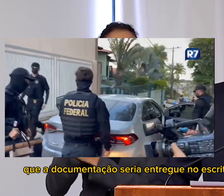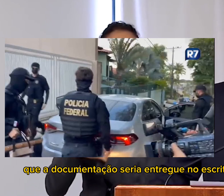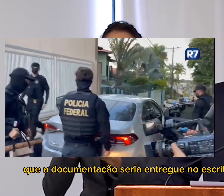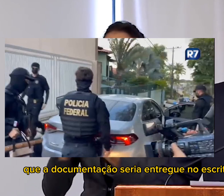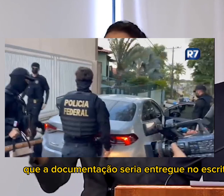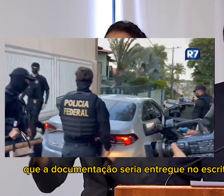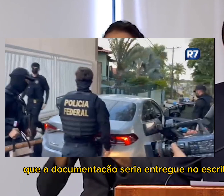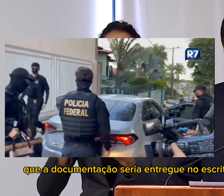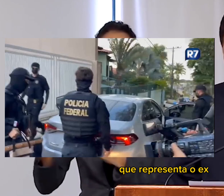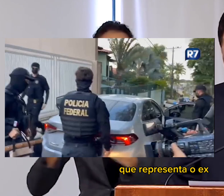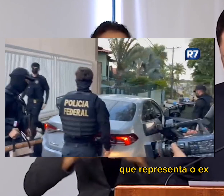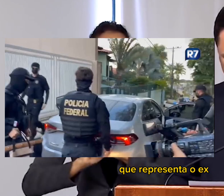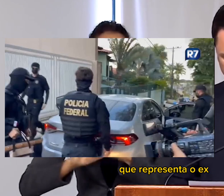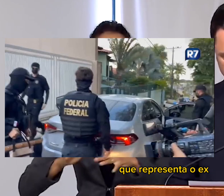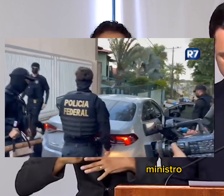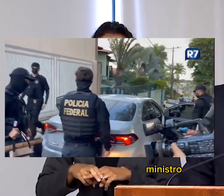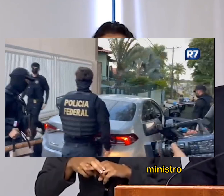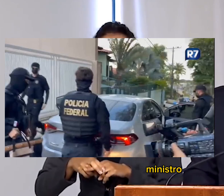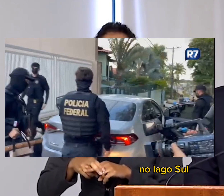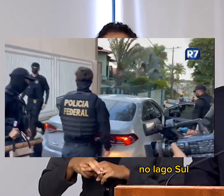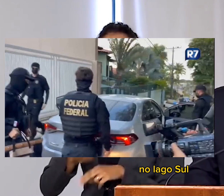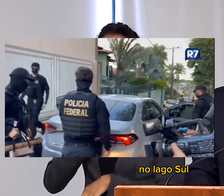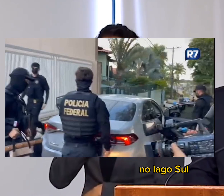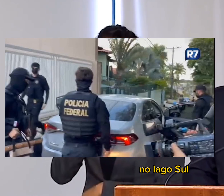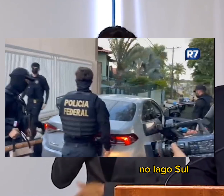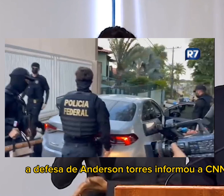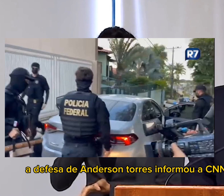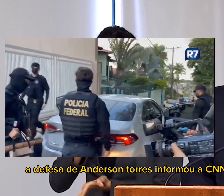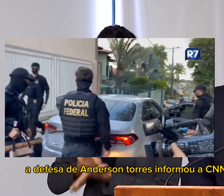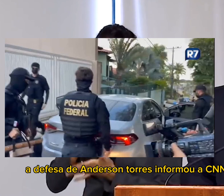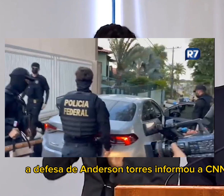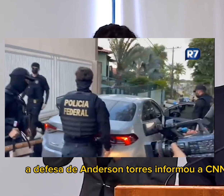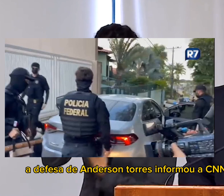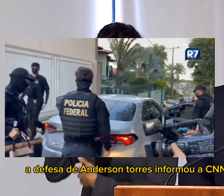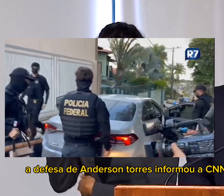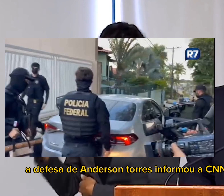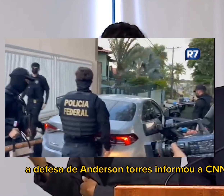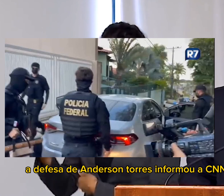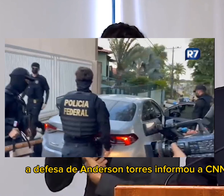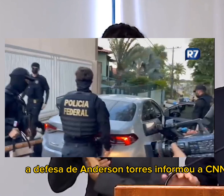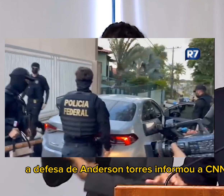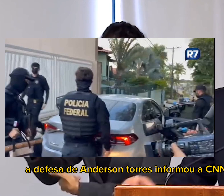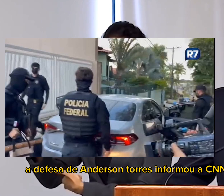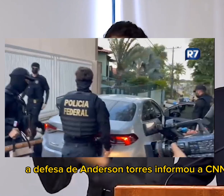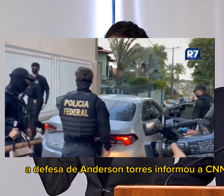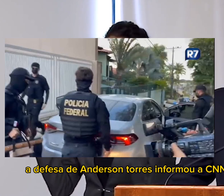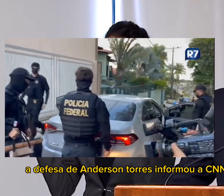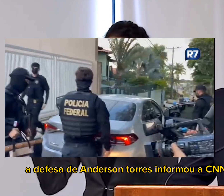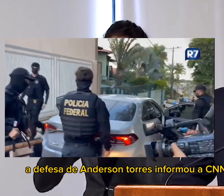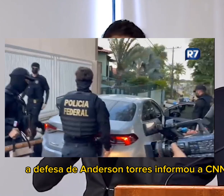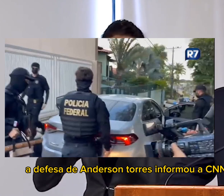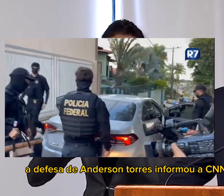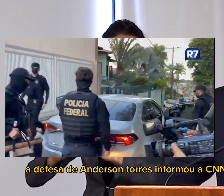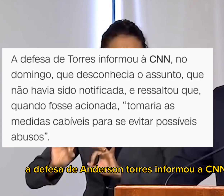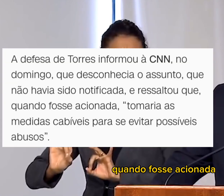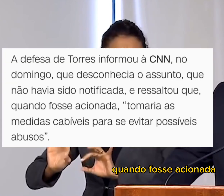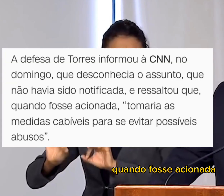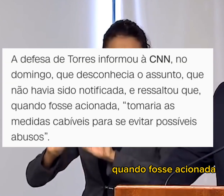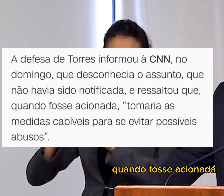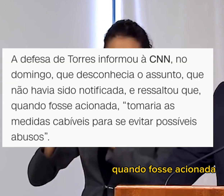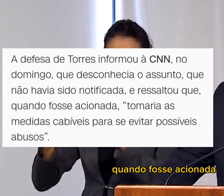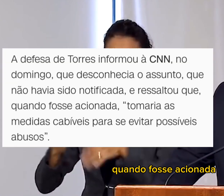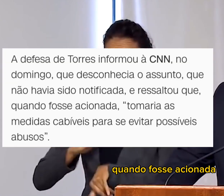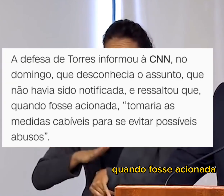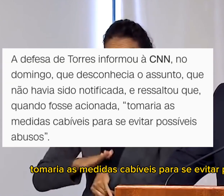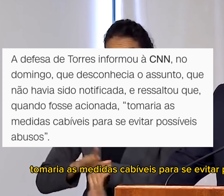no escritório do advogado que representa o ex-ministro no Lago Sul. A defesa de Anderson Torres informou à CNN no domingo que, quando